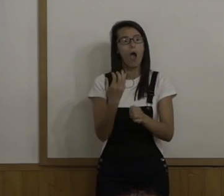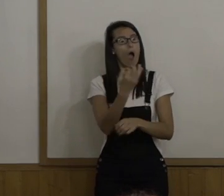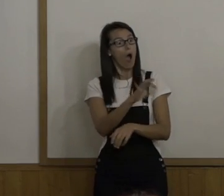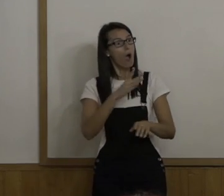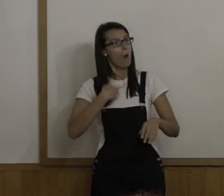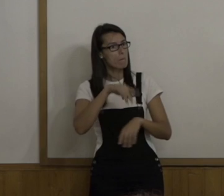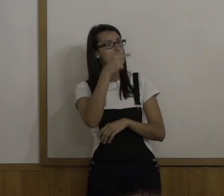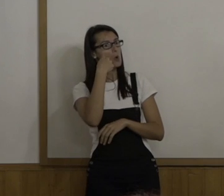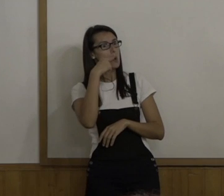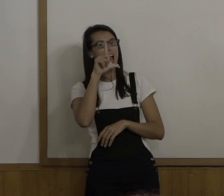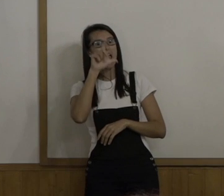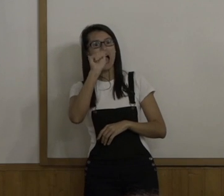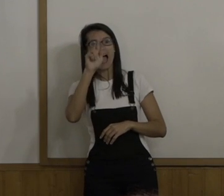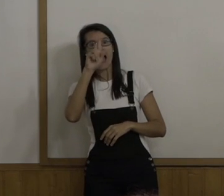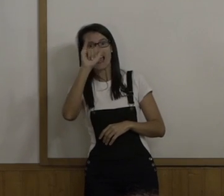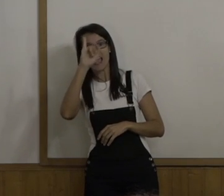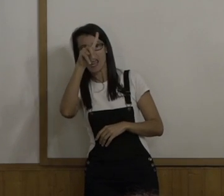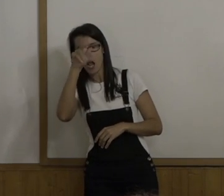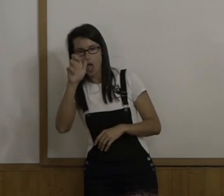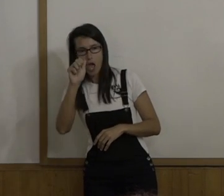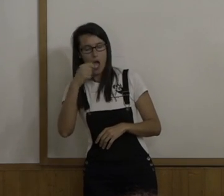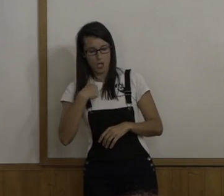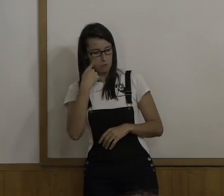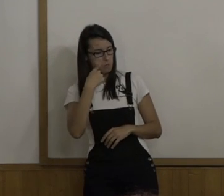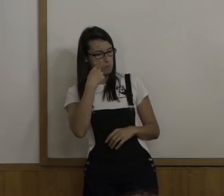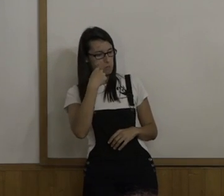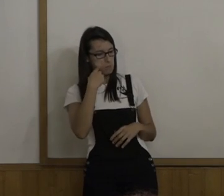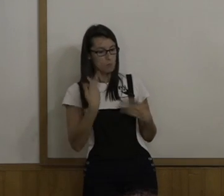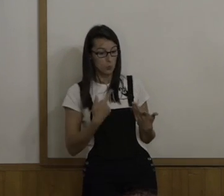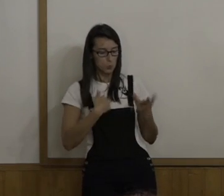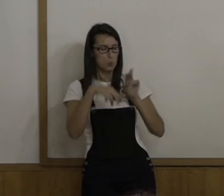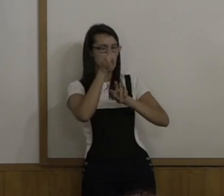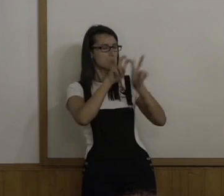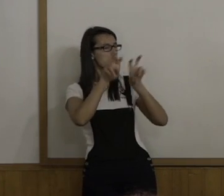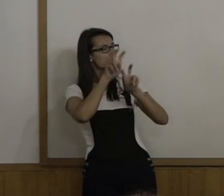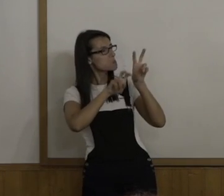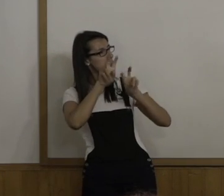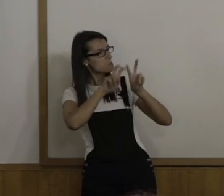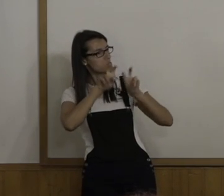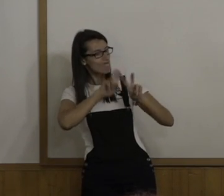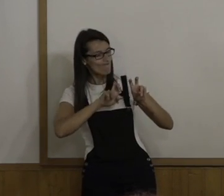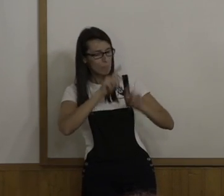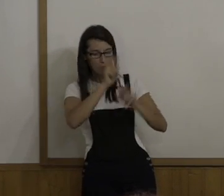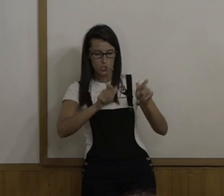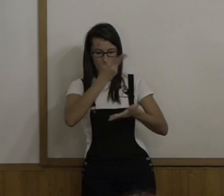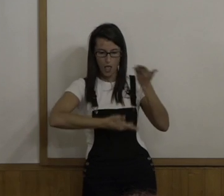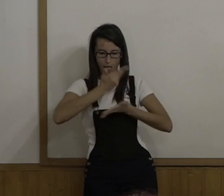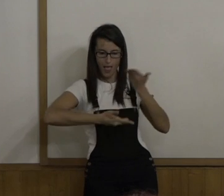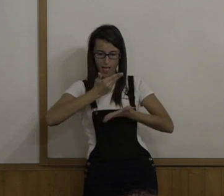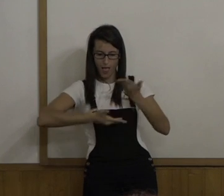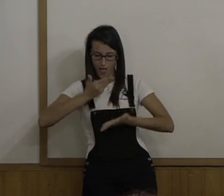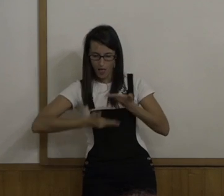verdad, lo de la lareira me suena, y entonces, pues nada, empecé a buscar entre nuestros colaboradores,